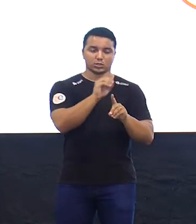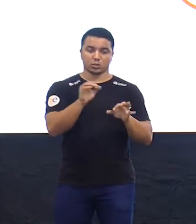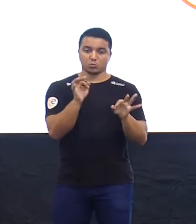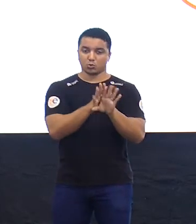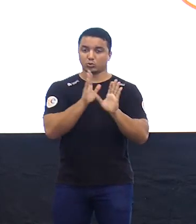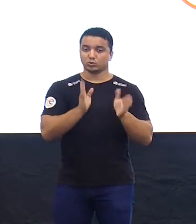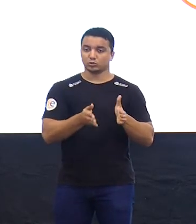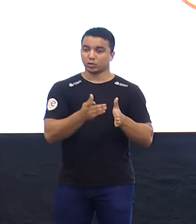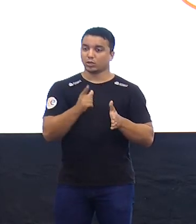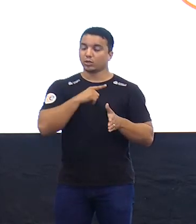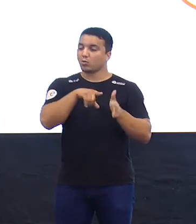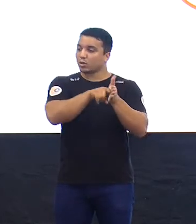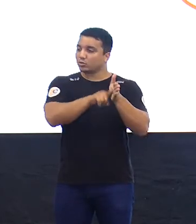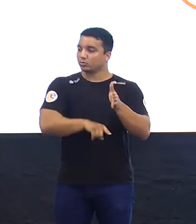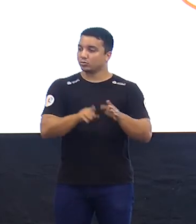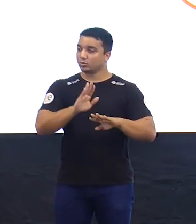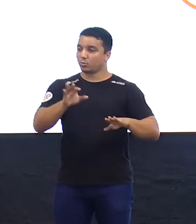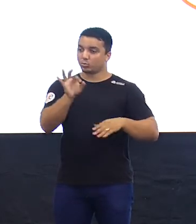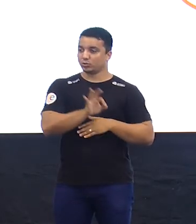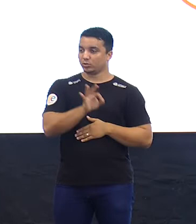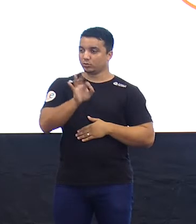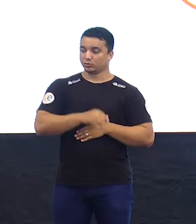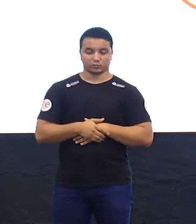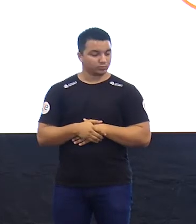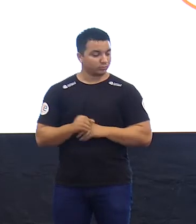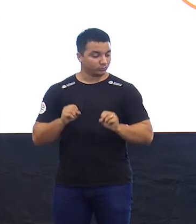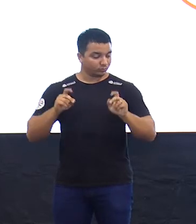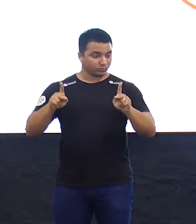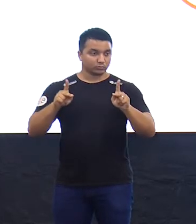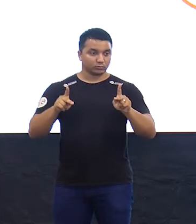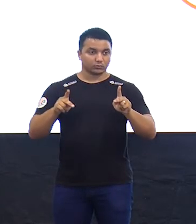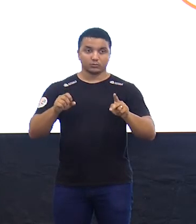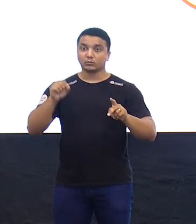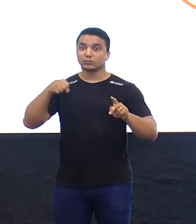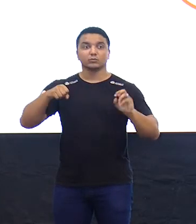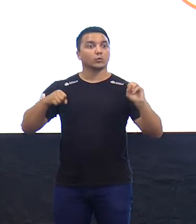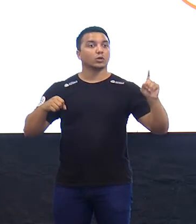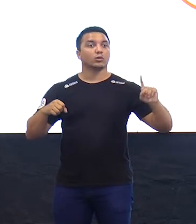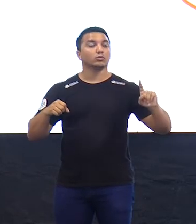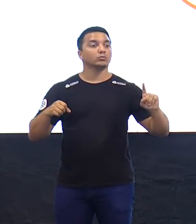ele reduz essa porcentagem. Show de bola? Sim ou não?